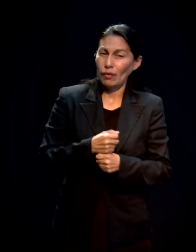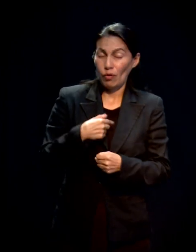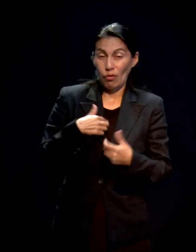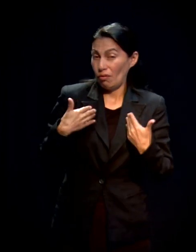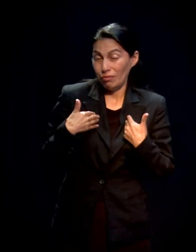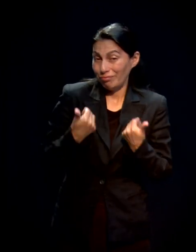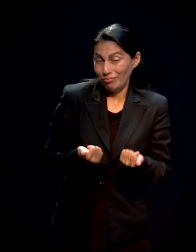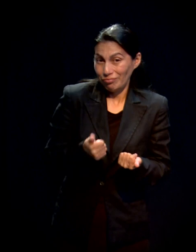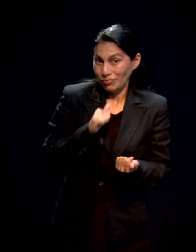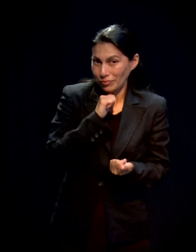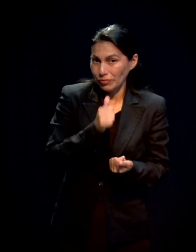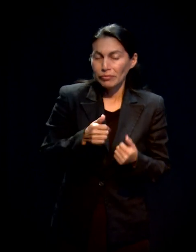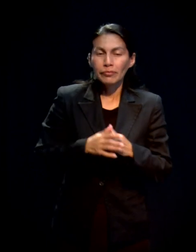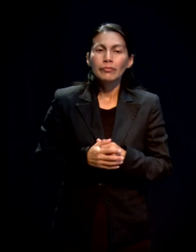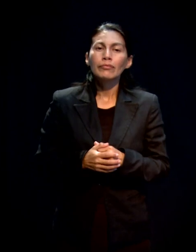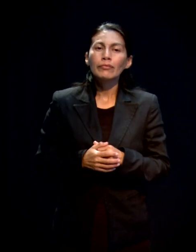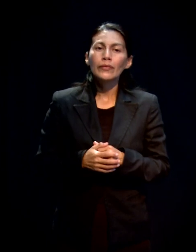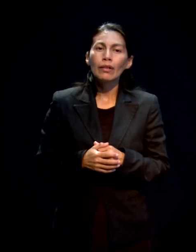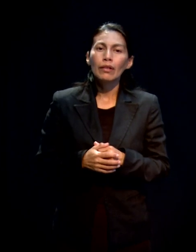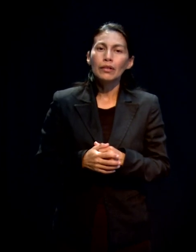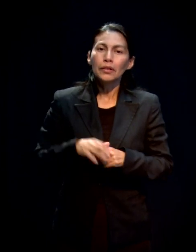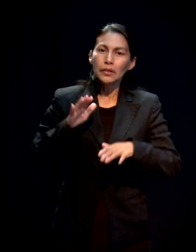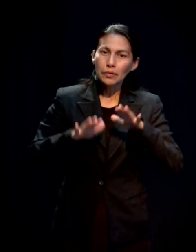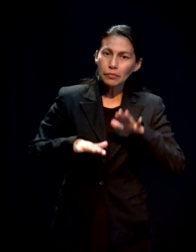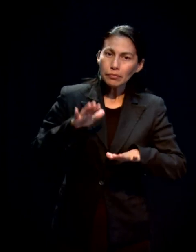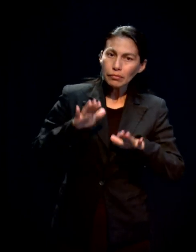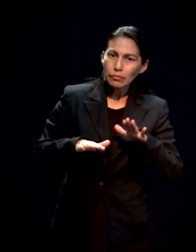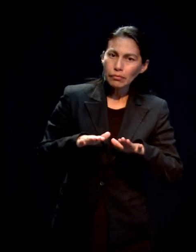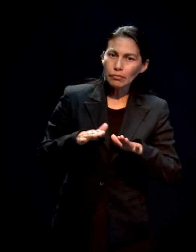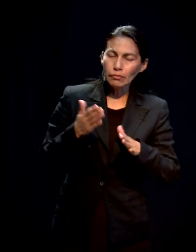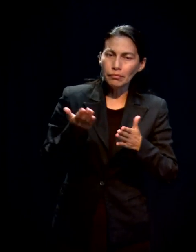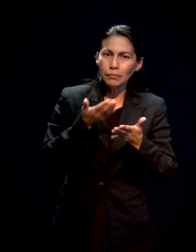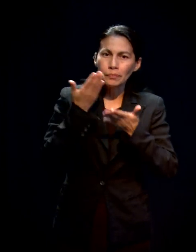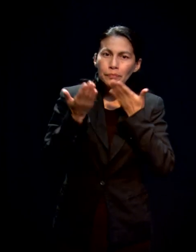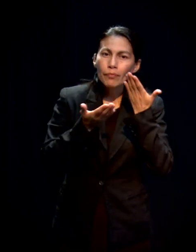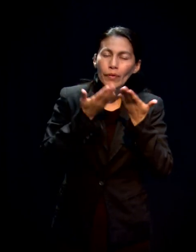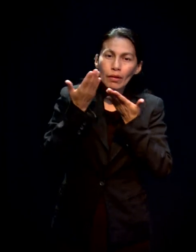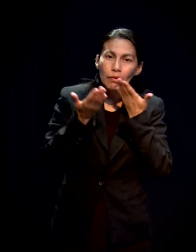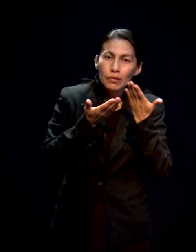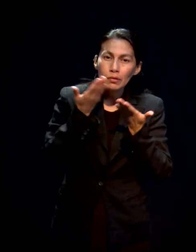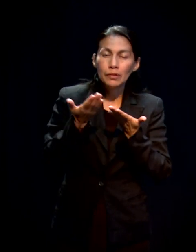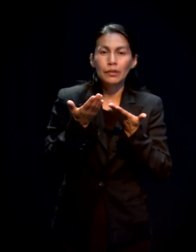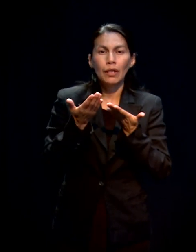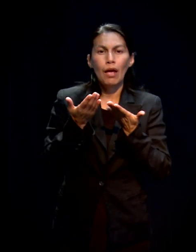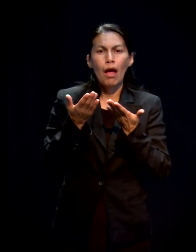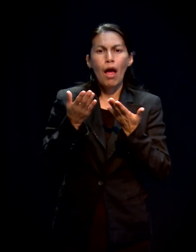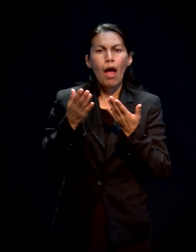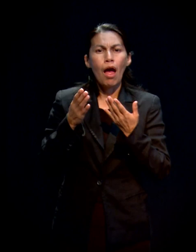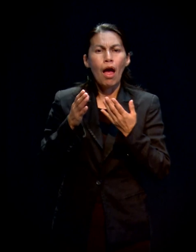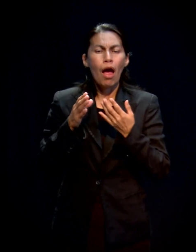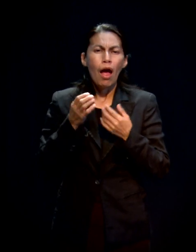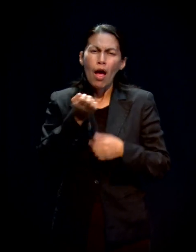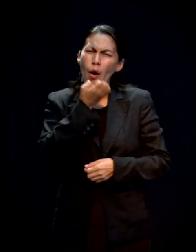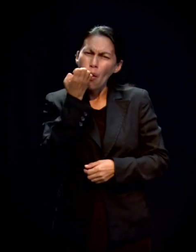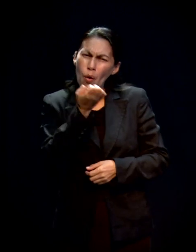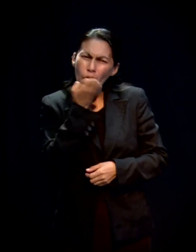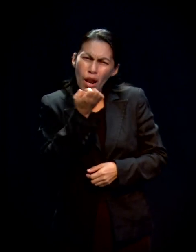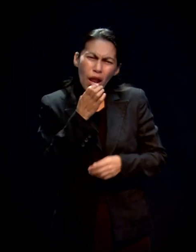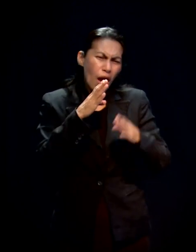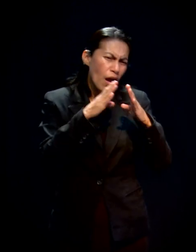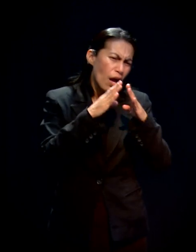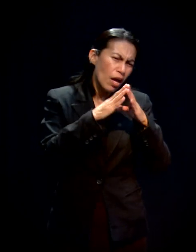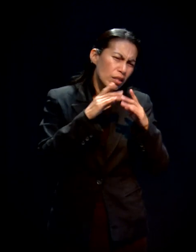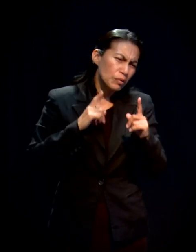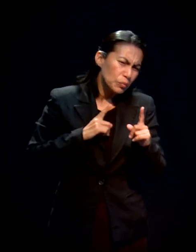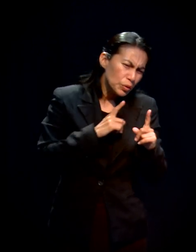síntomas que yo no entendía había veces en los que iba a la escuela en los que me dirigía a mi casa y me ponía a